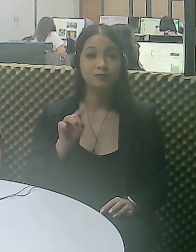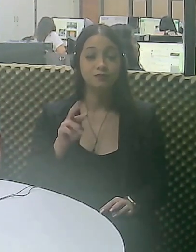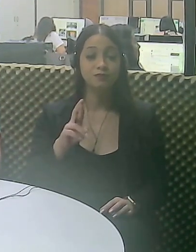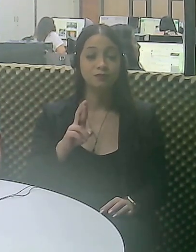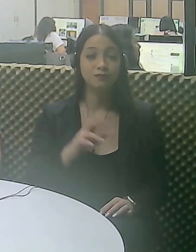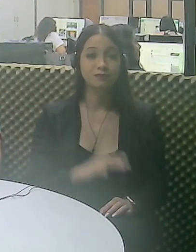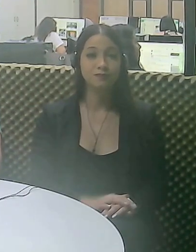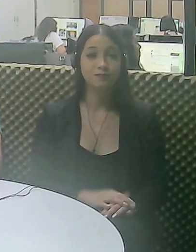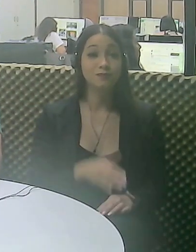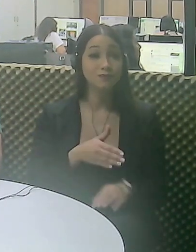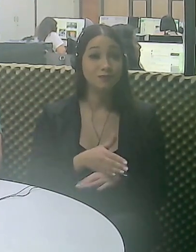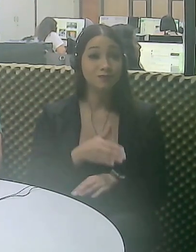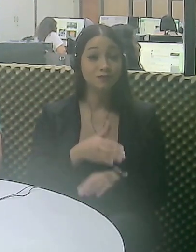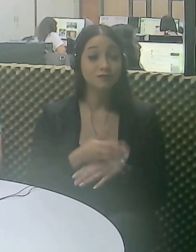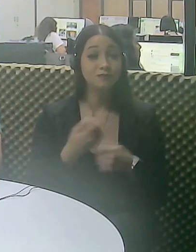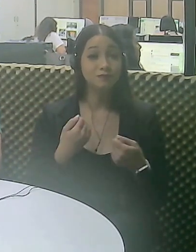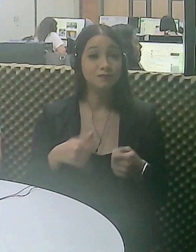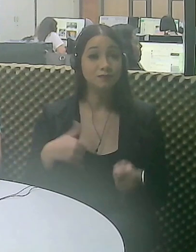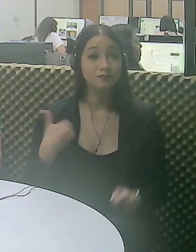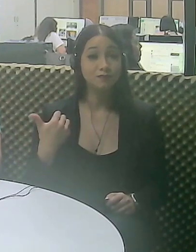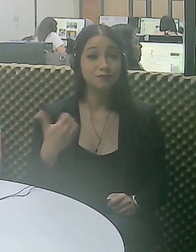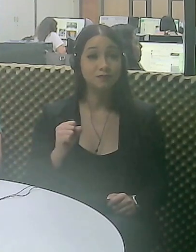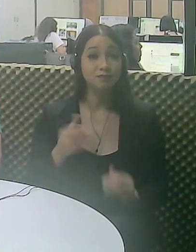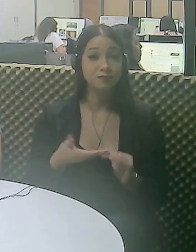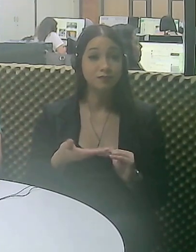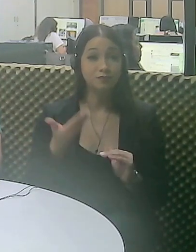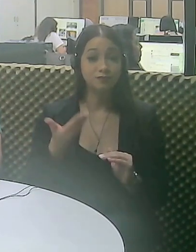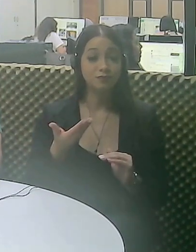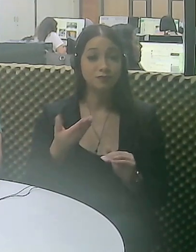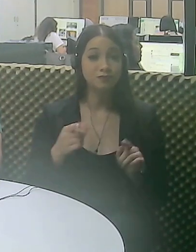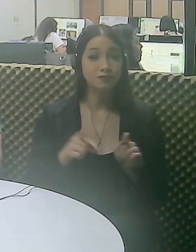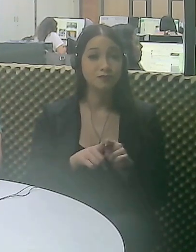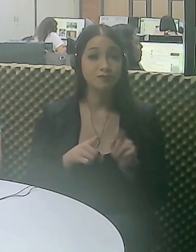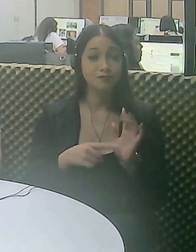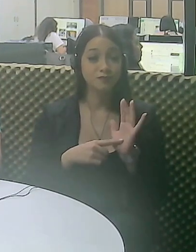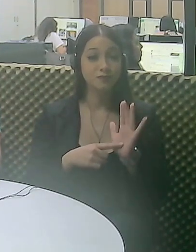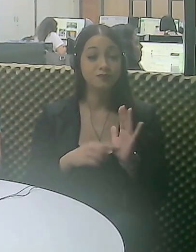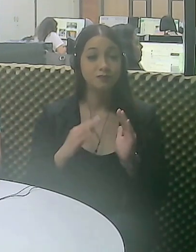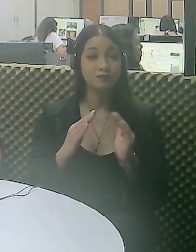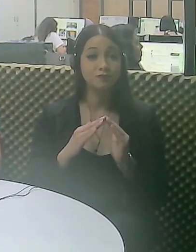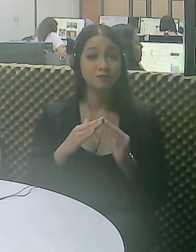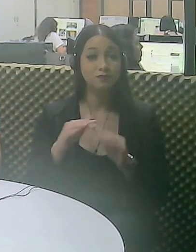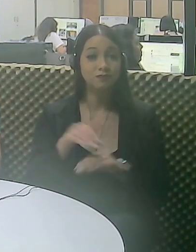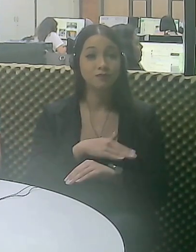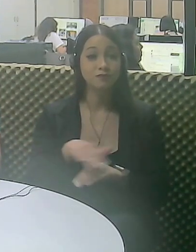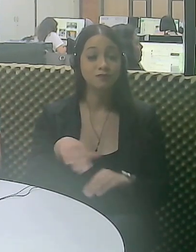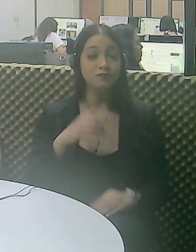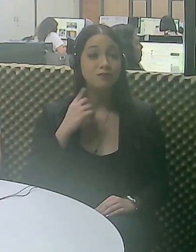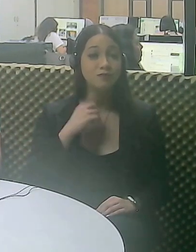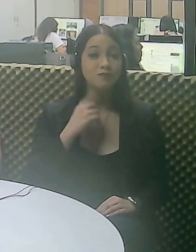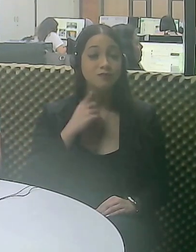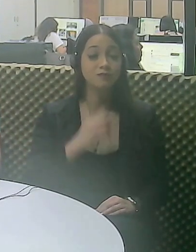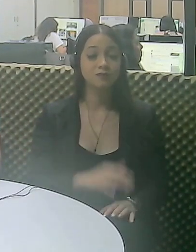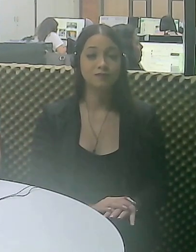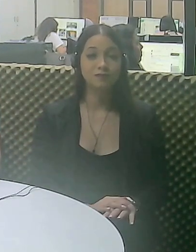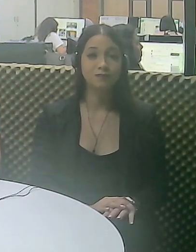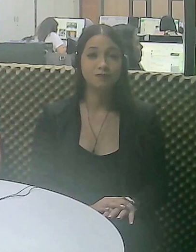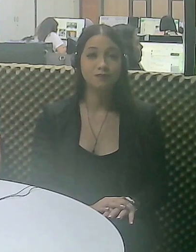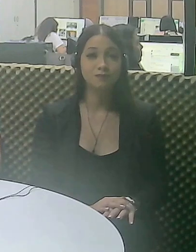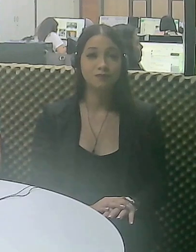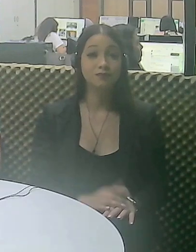prosas.com.br. Para participar, é preciso ter mais de 18 anos e comprovar residência no estado de Minas Gerais. Lembrando